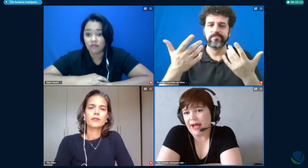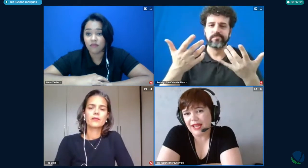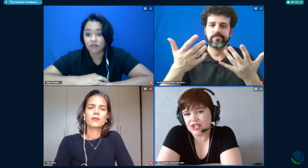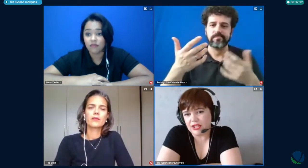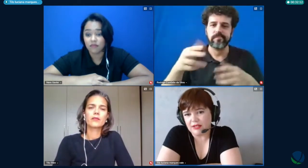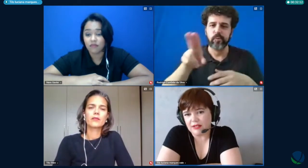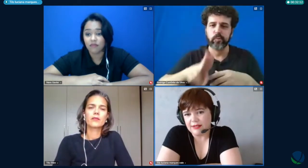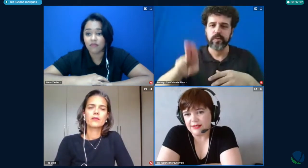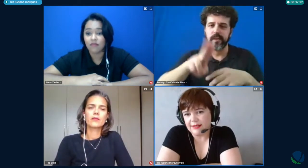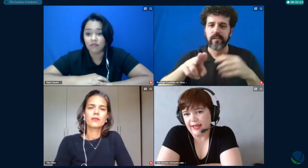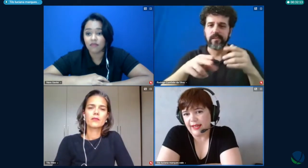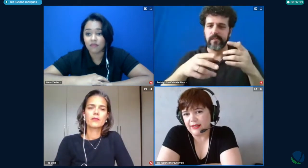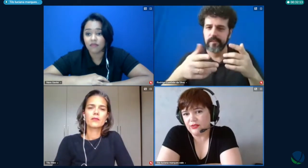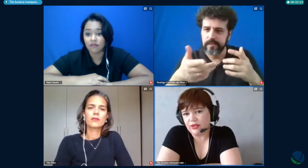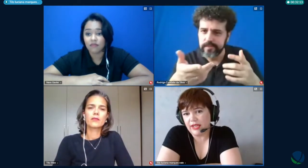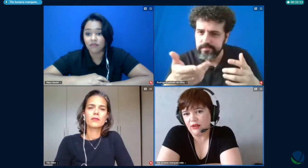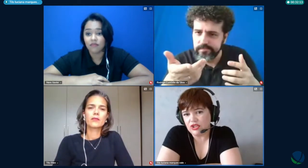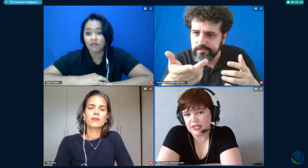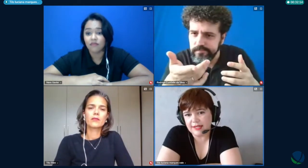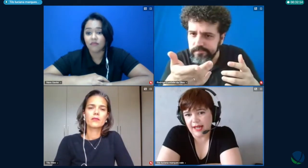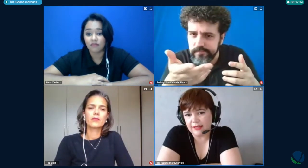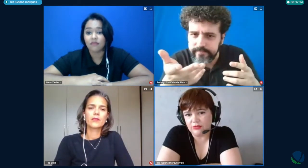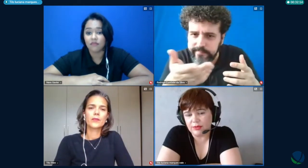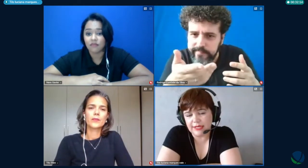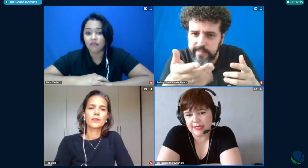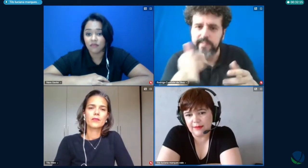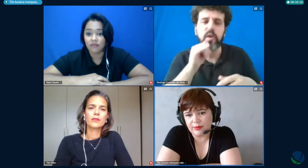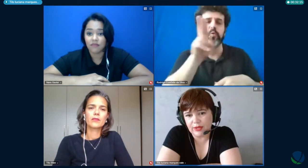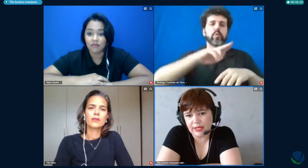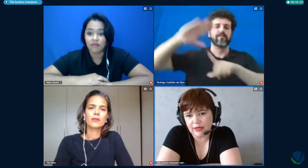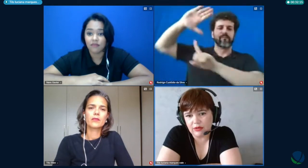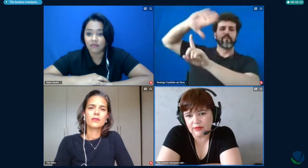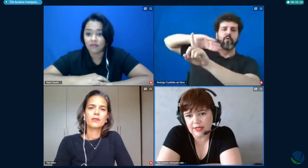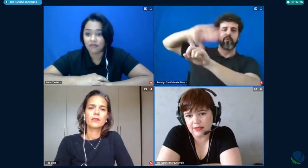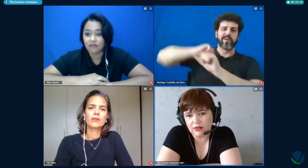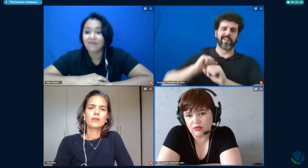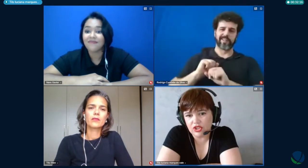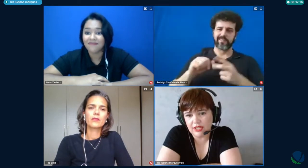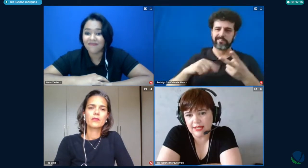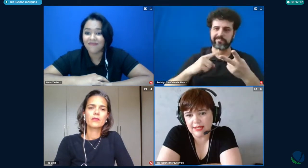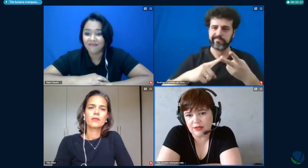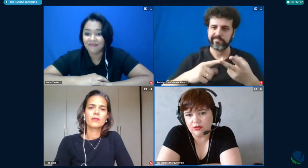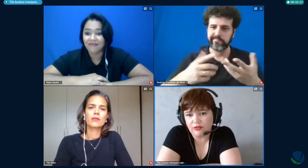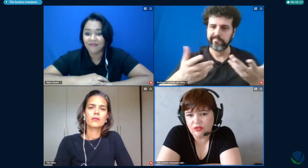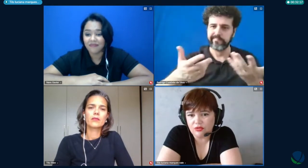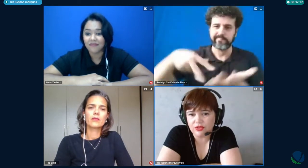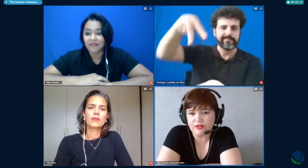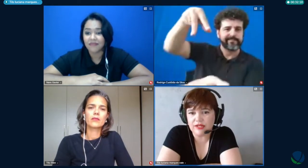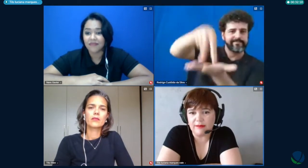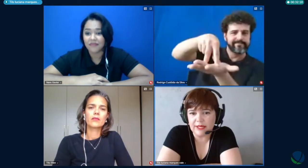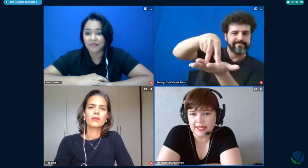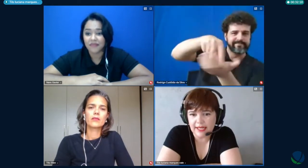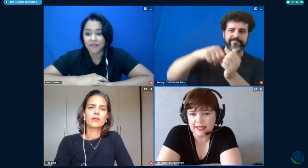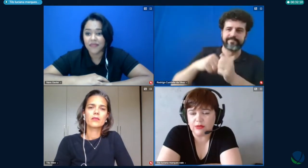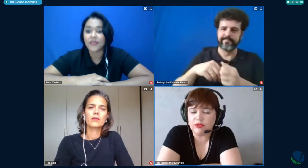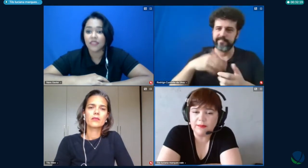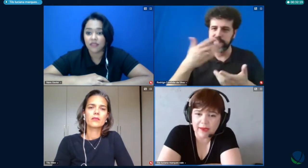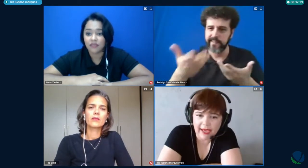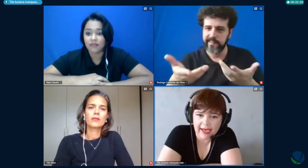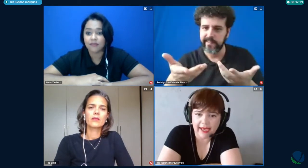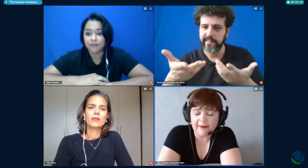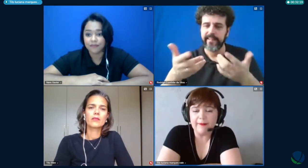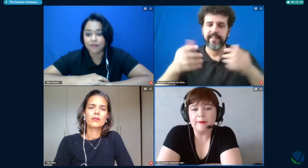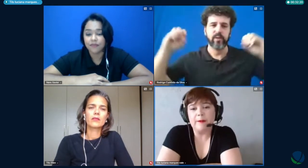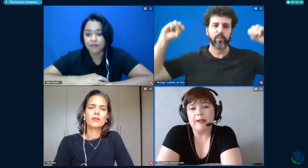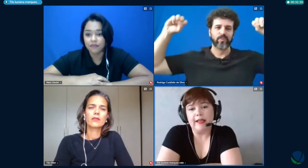uma imagem, né, do que é utilizado, por exemplo, aqui quando você utiliza a questão do fundo, você apresenta o